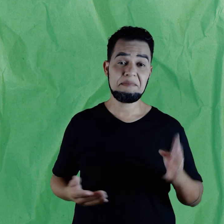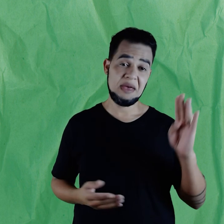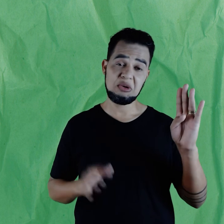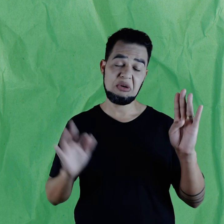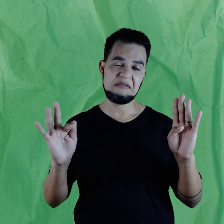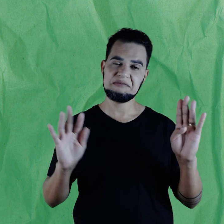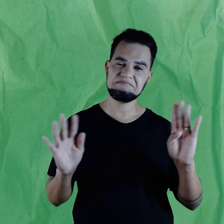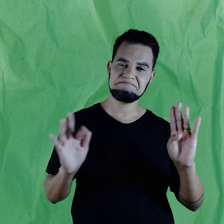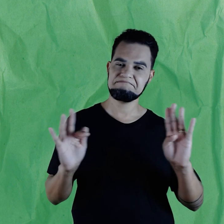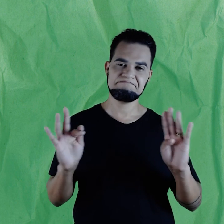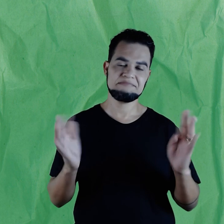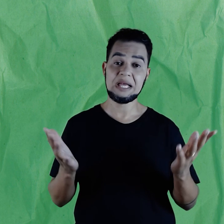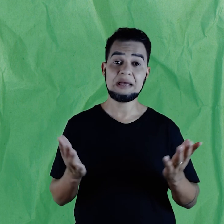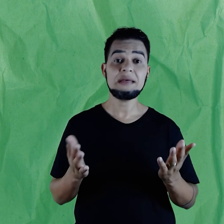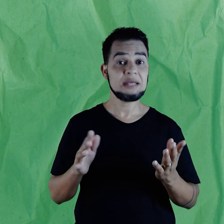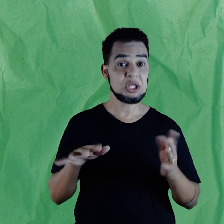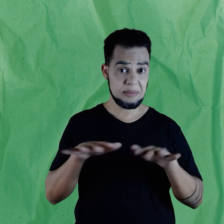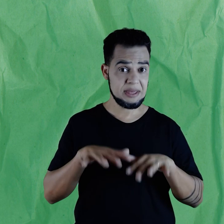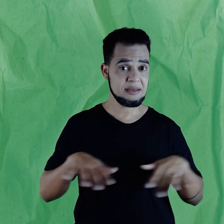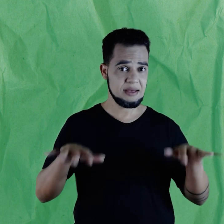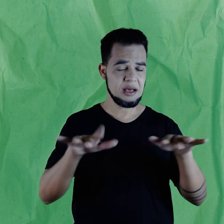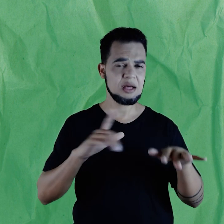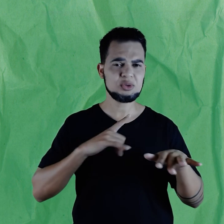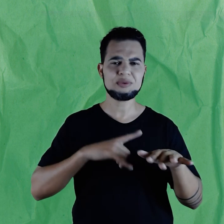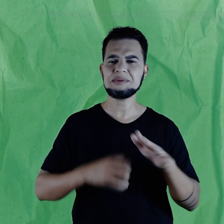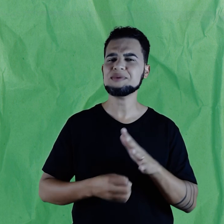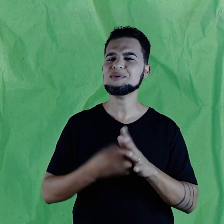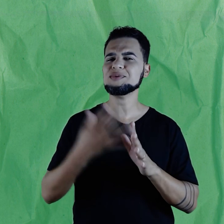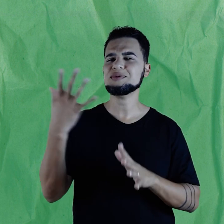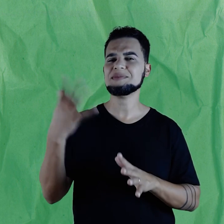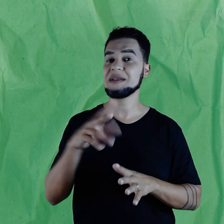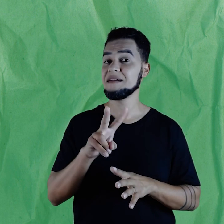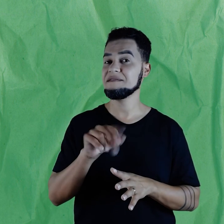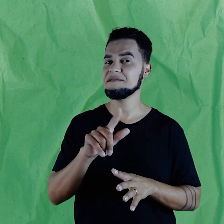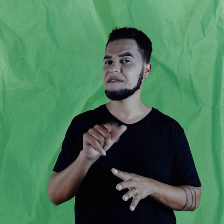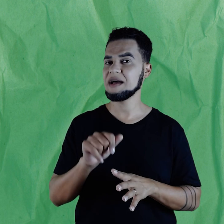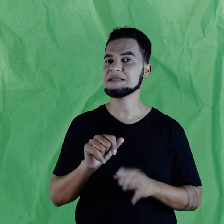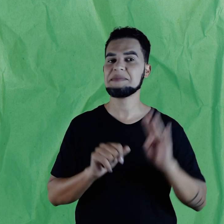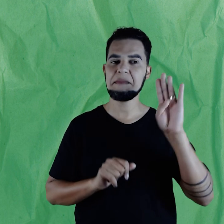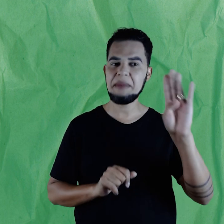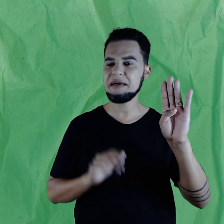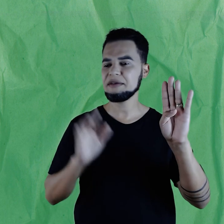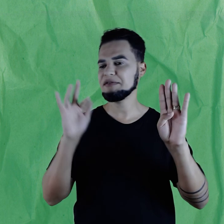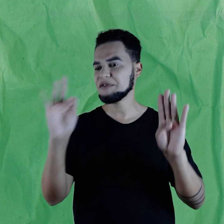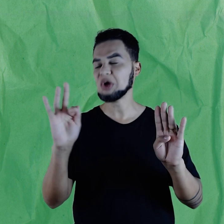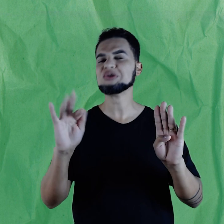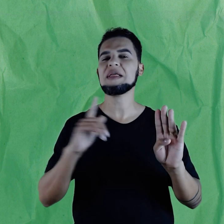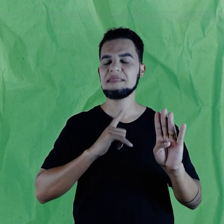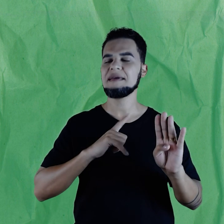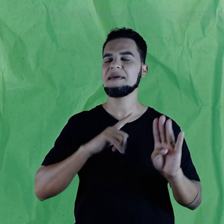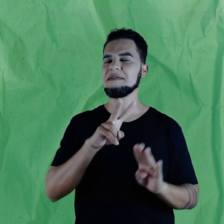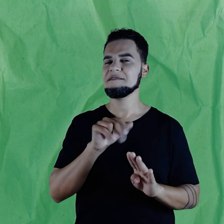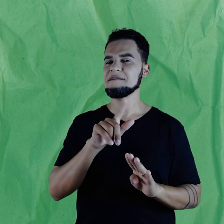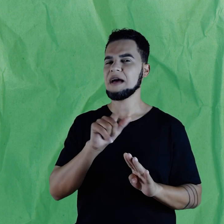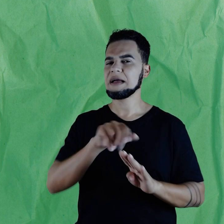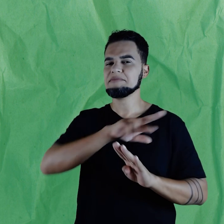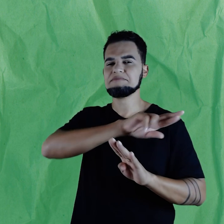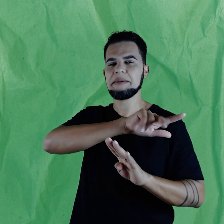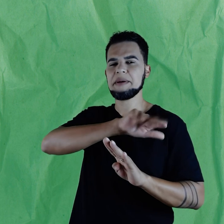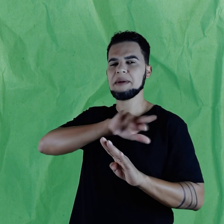aí com inúmeras possibilidades, com muitas vagas, tanto na área de back, de front, quanto de full